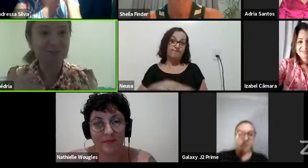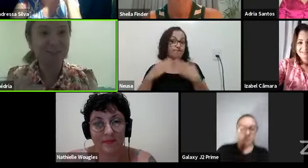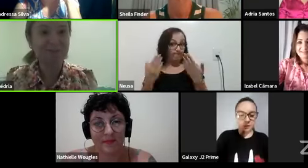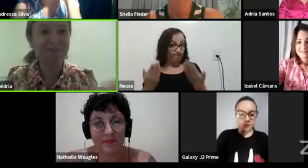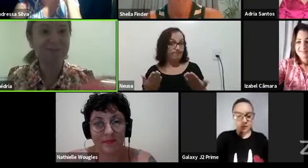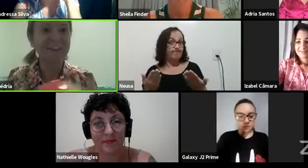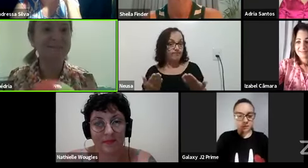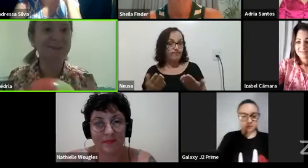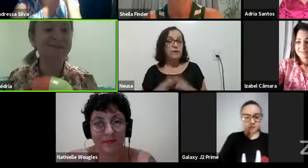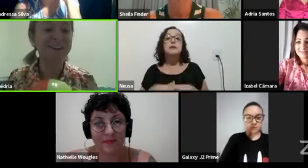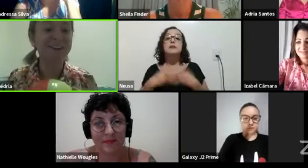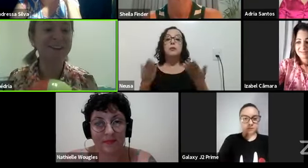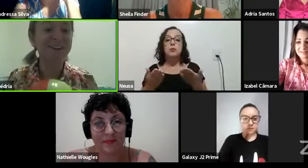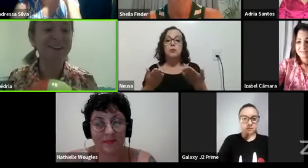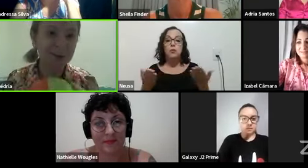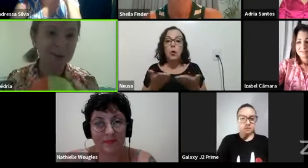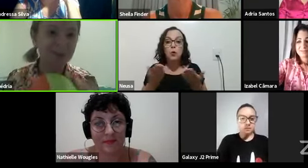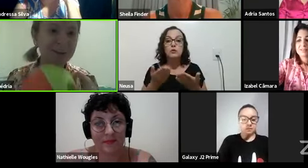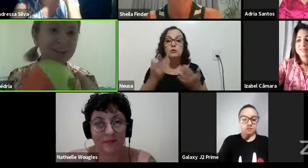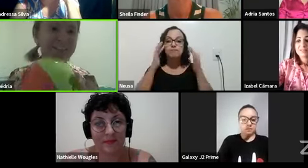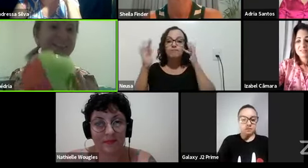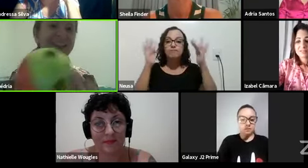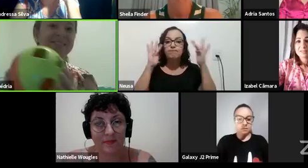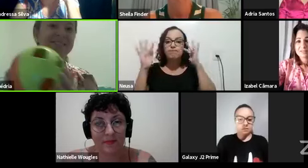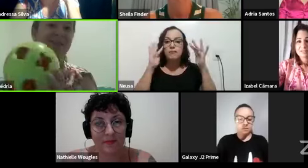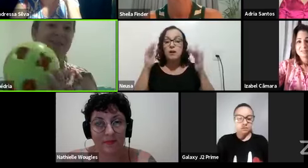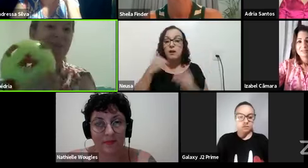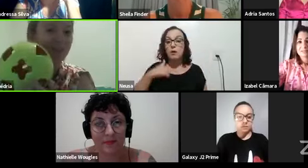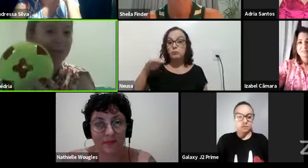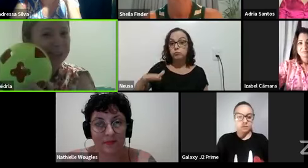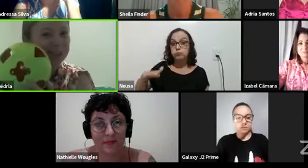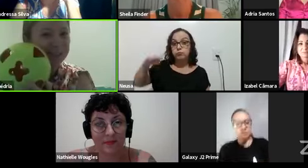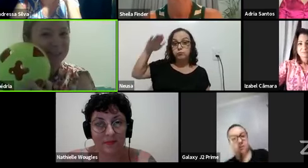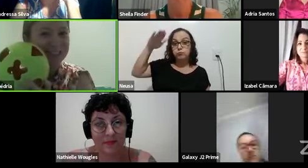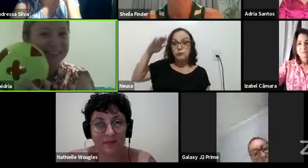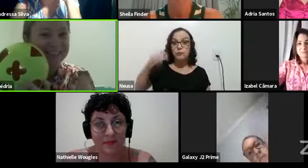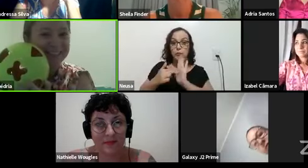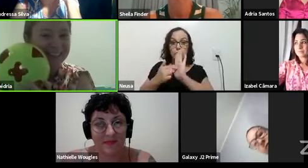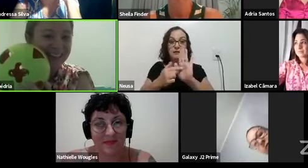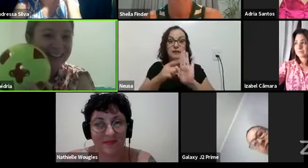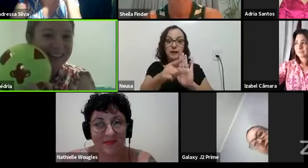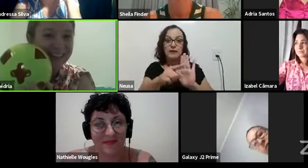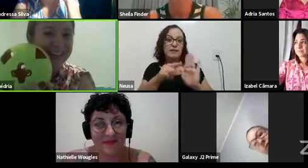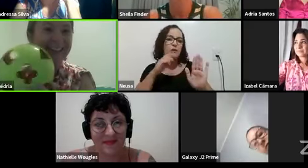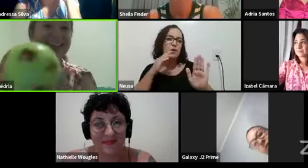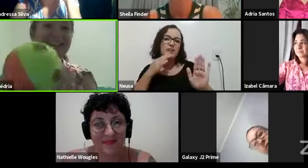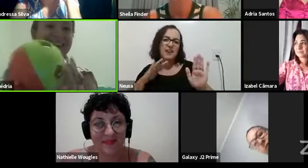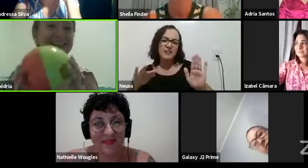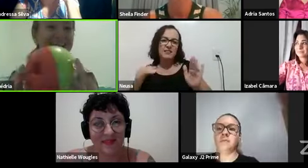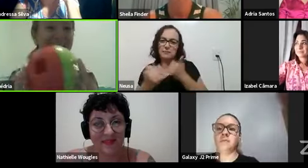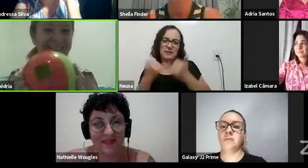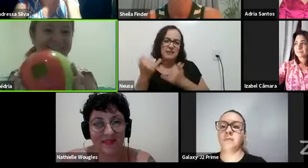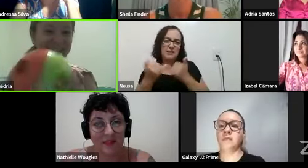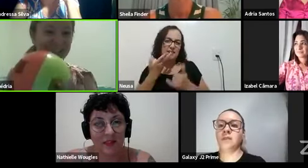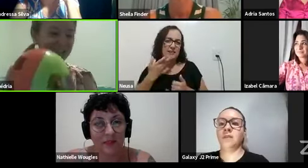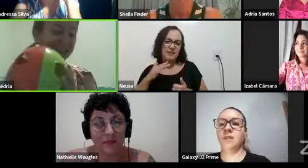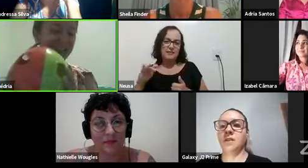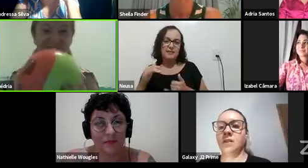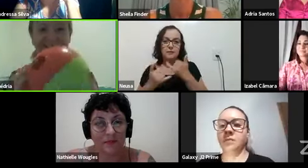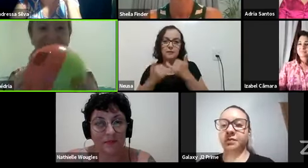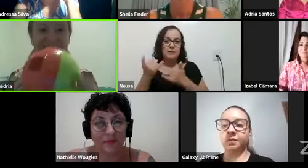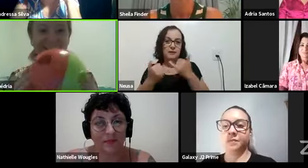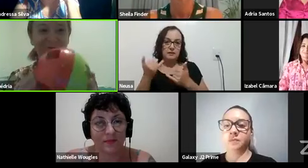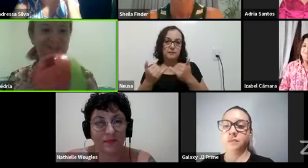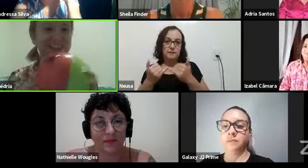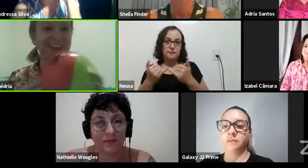basicamente, eu trago aqui para vocês uma reflexão de como que eu cresci, né? Isso aqui é um globinho que toda criança tem, né? Em casa, a gente